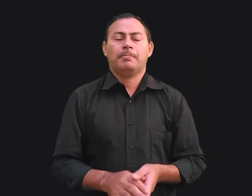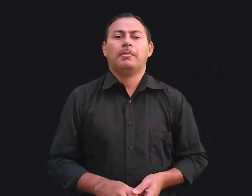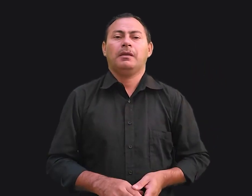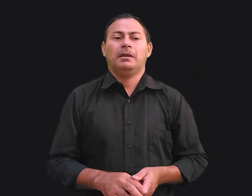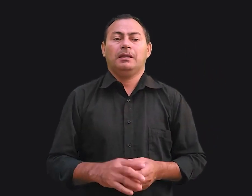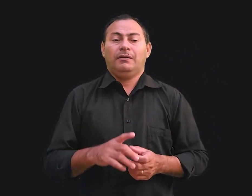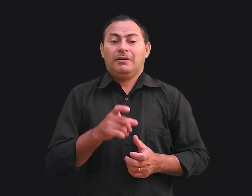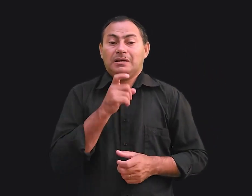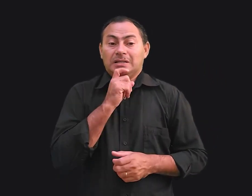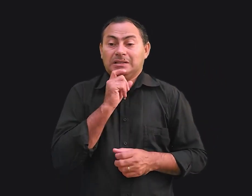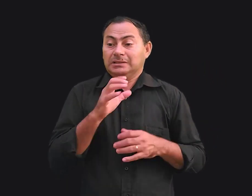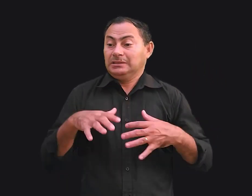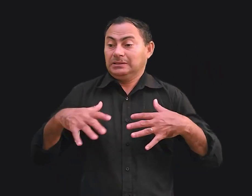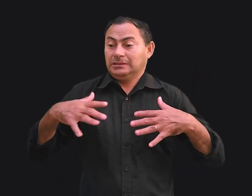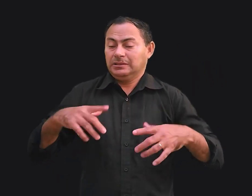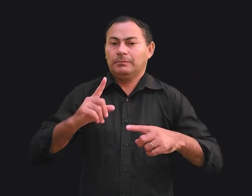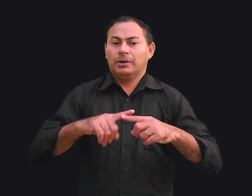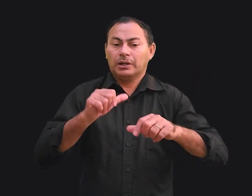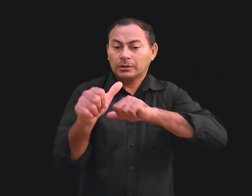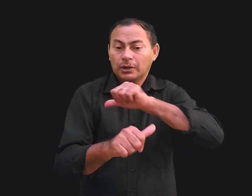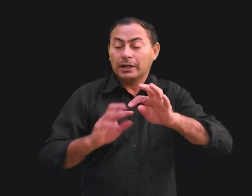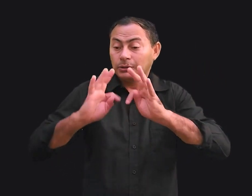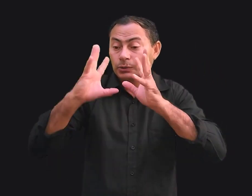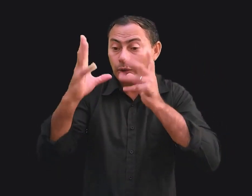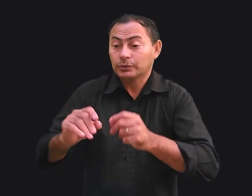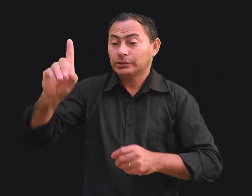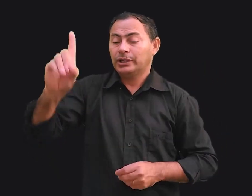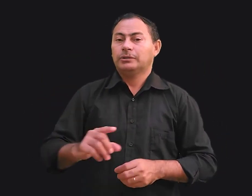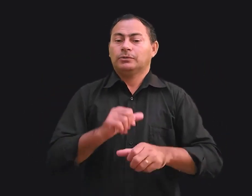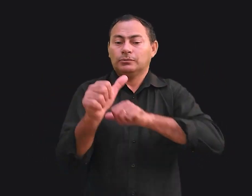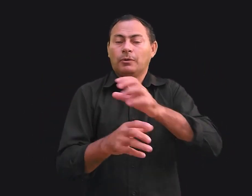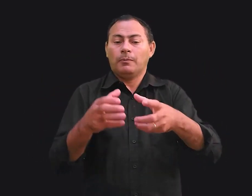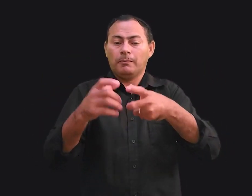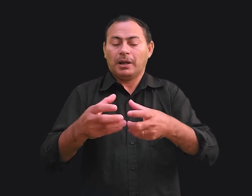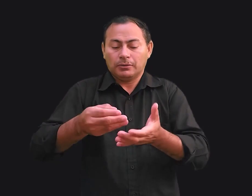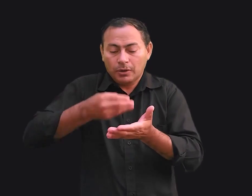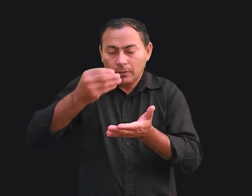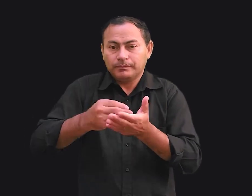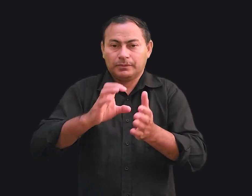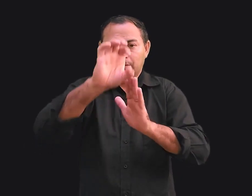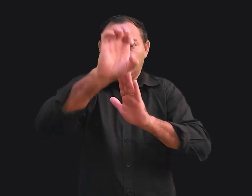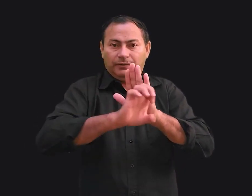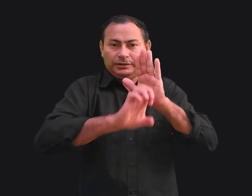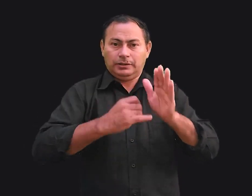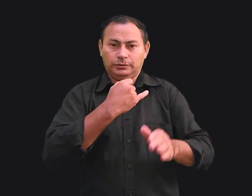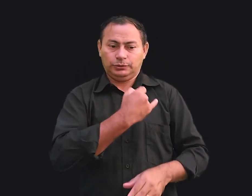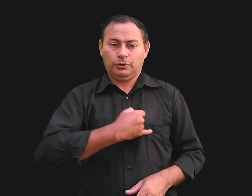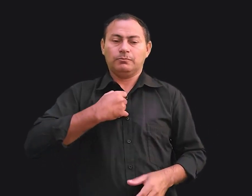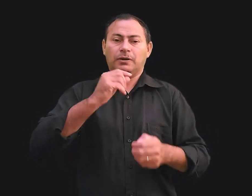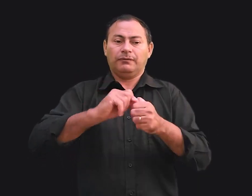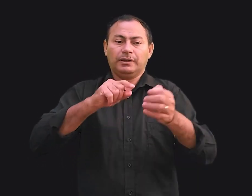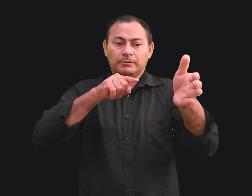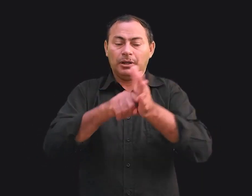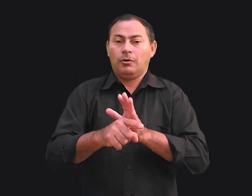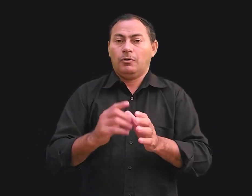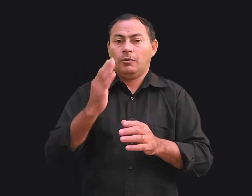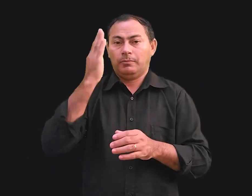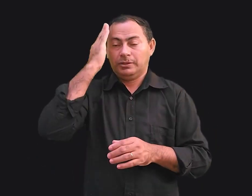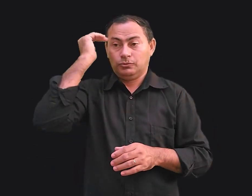ele gelou, porque trocara tudo por um prato de sopa. No Evangelho de João, essa pergunta foi feita ao maior homem já nascido